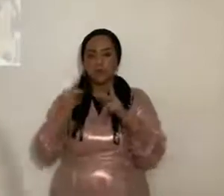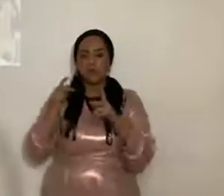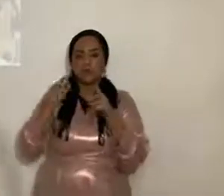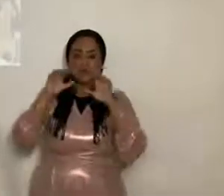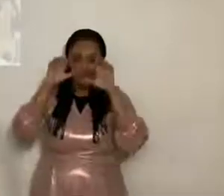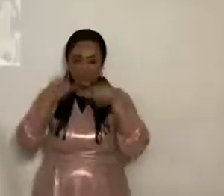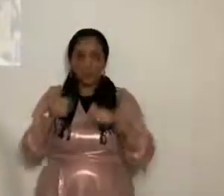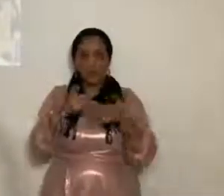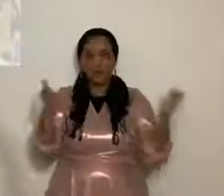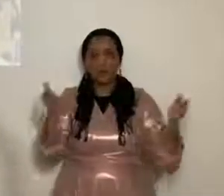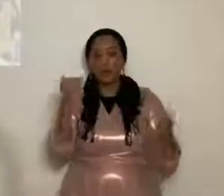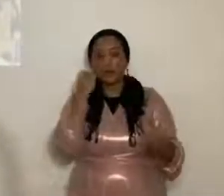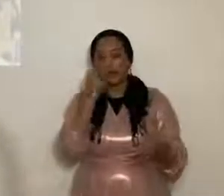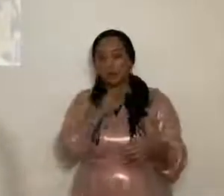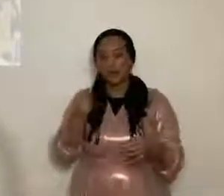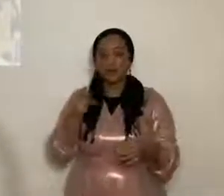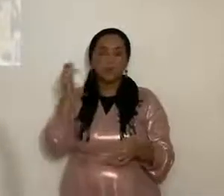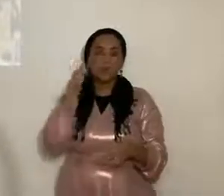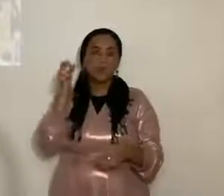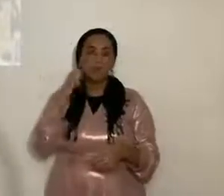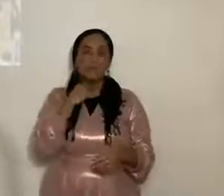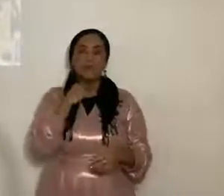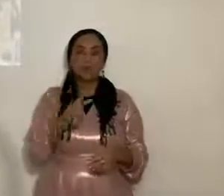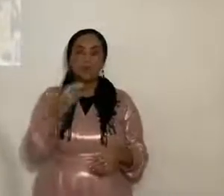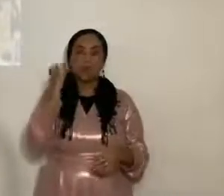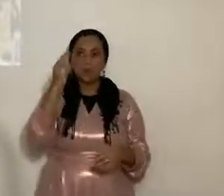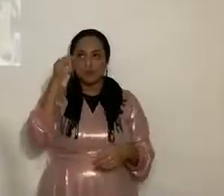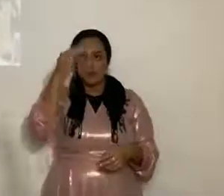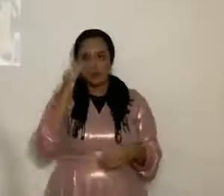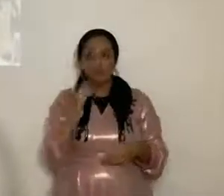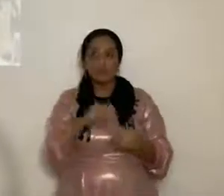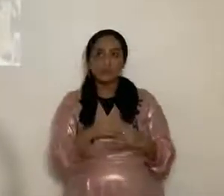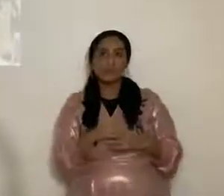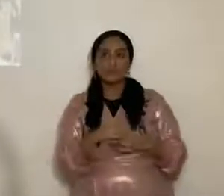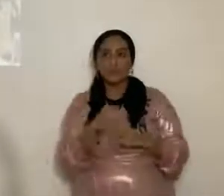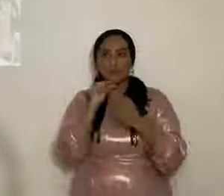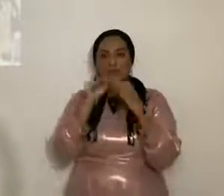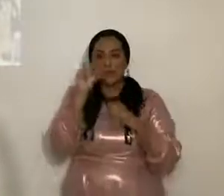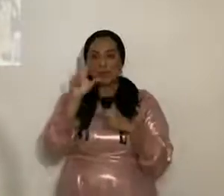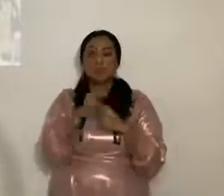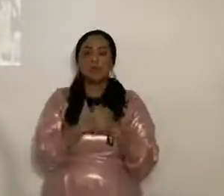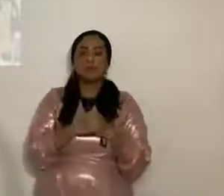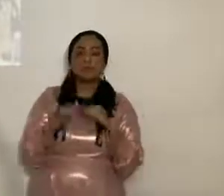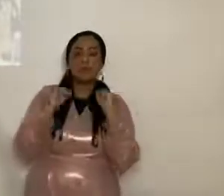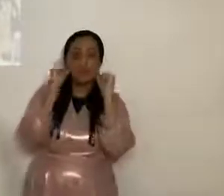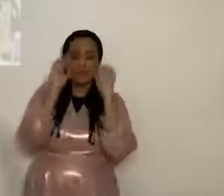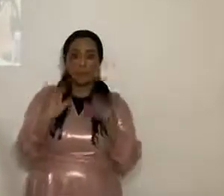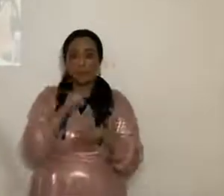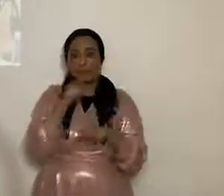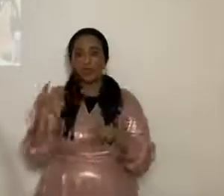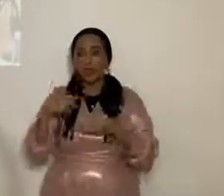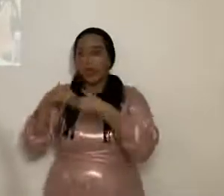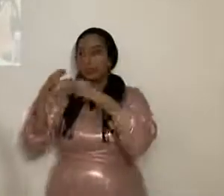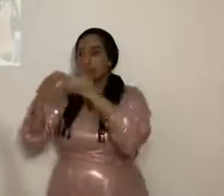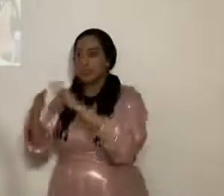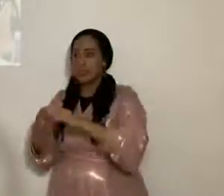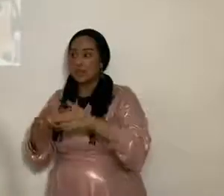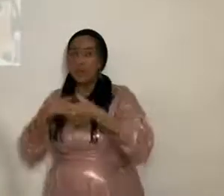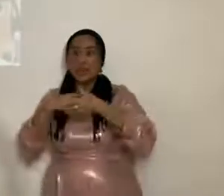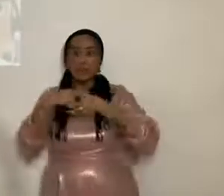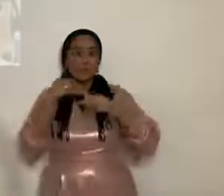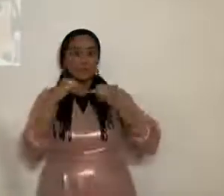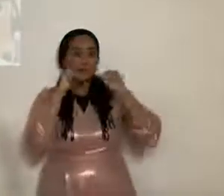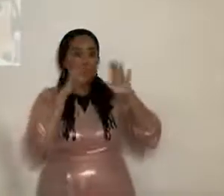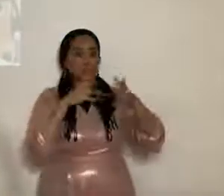alcanzarán, si oyeres la voz de Yahweh tu Elohim. Verso 3. Bendito serás tú en la ciudad y bendito tú en el